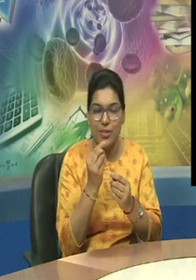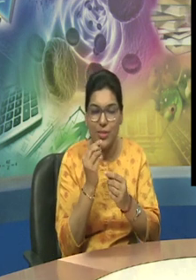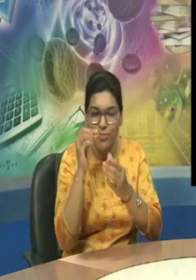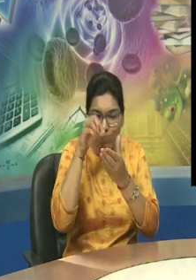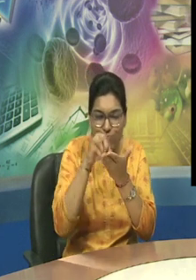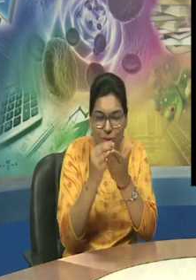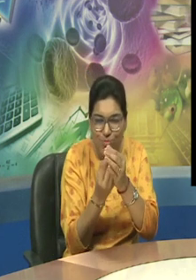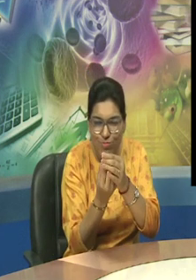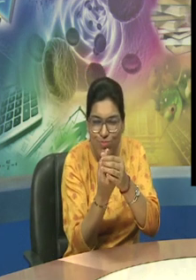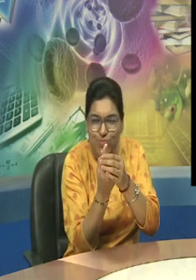संसार में